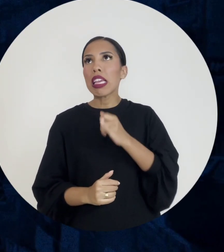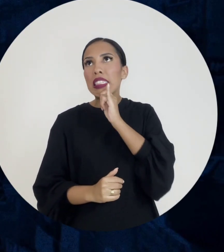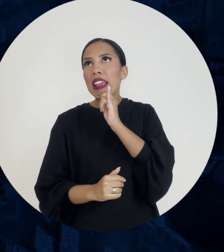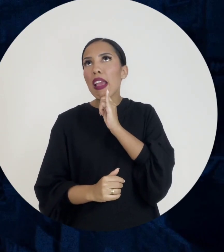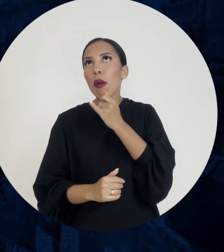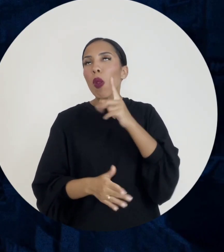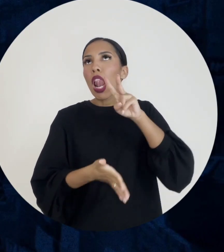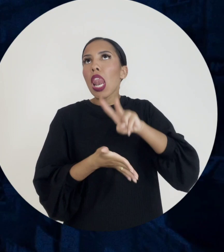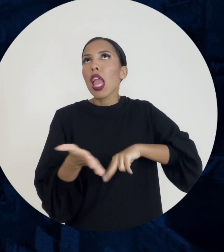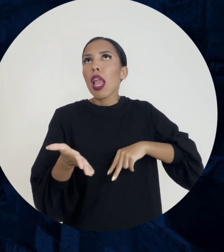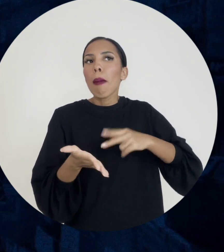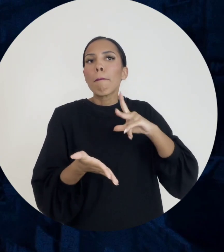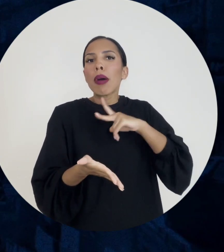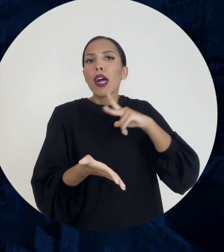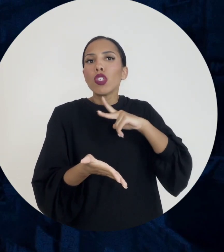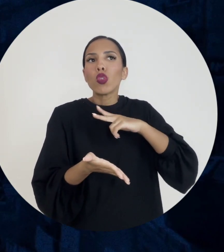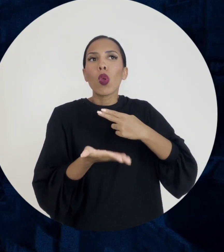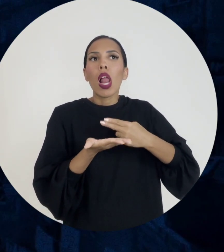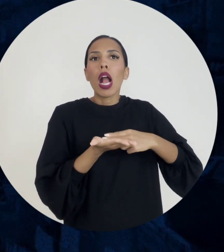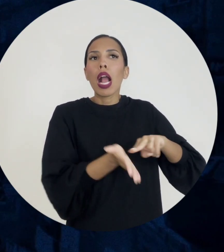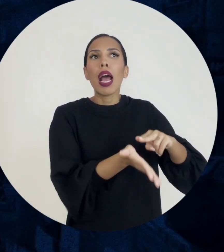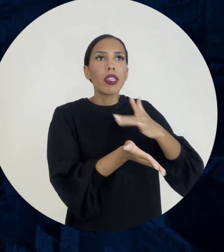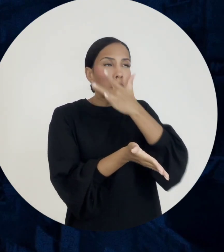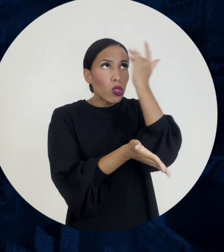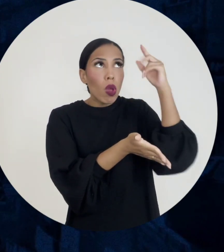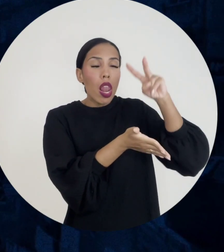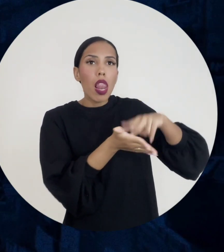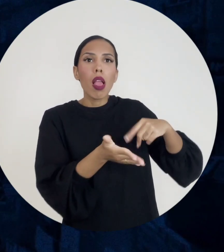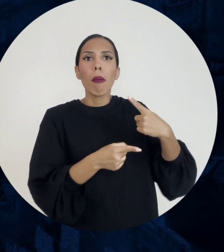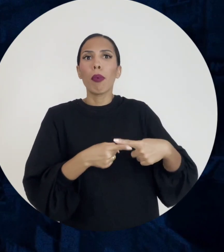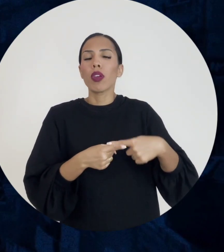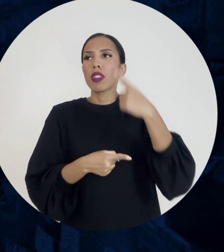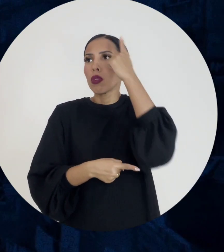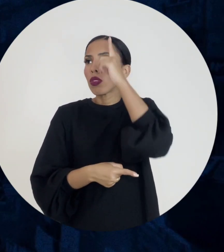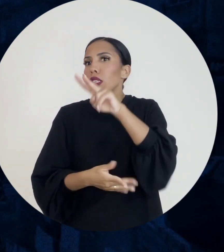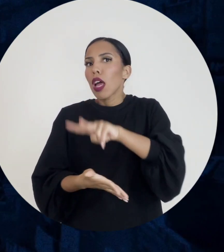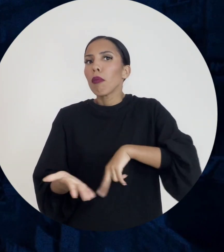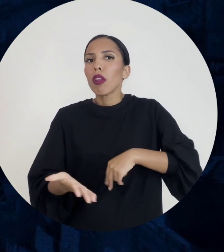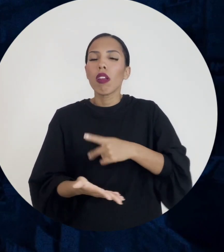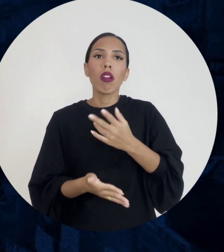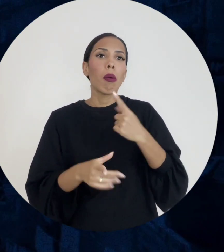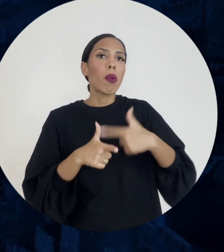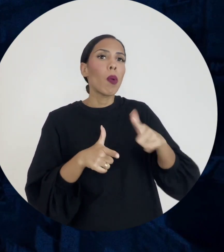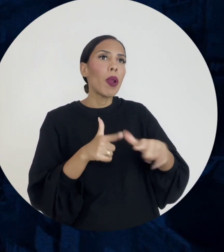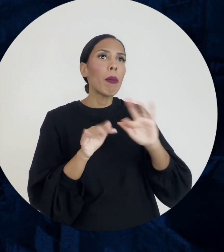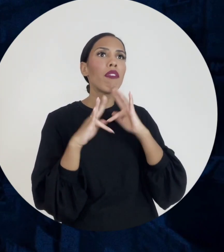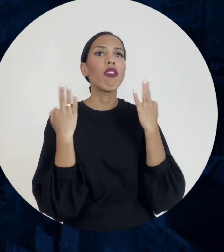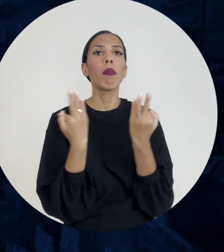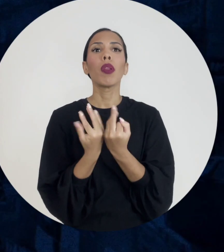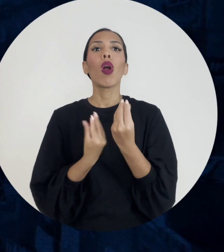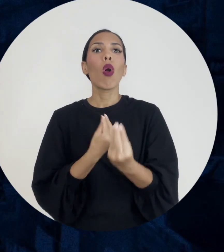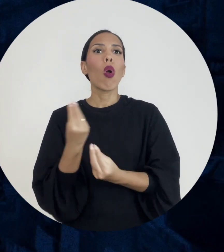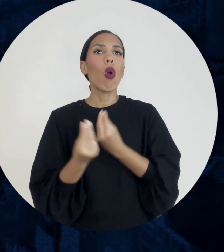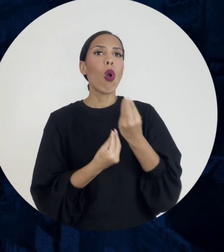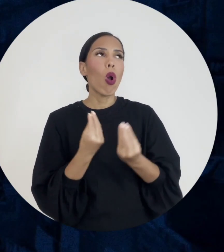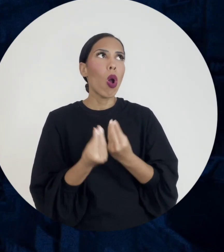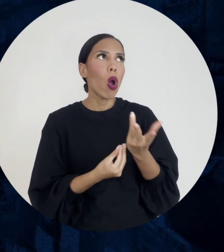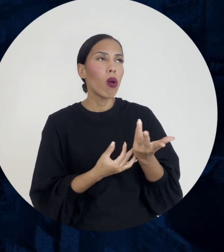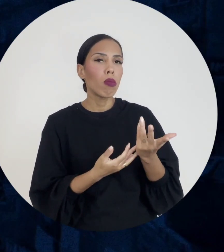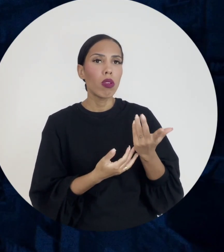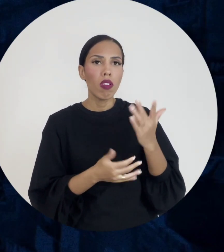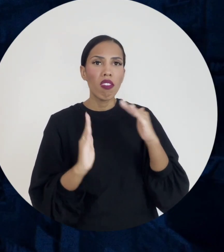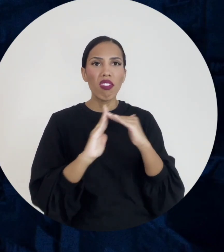íntima, Exatamente. familiar, problemas familiares ali tratando na carta, e o vizinho sabe de tudo que acontece dentro da sua casa, né?